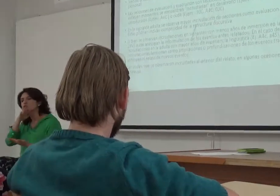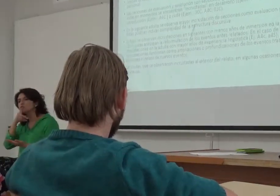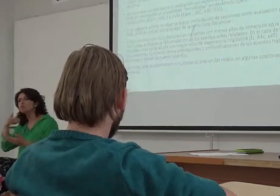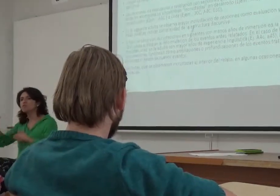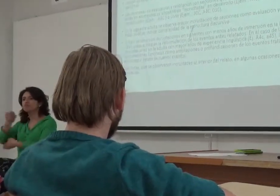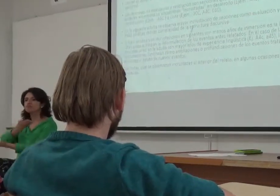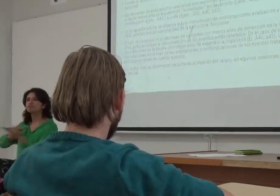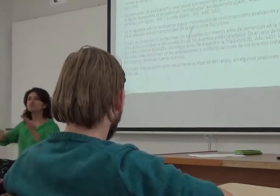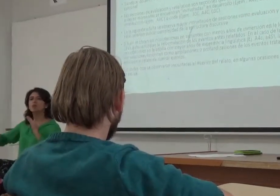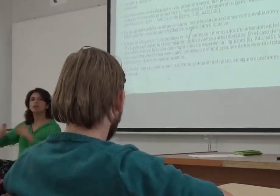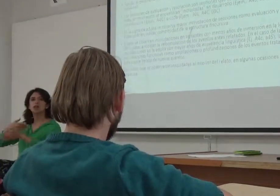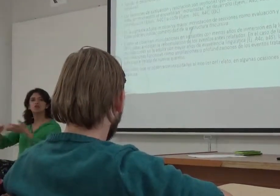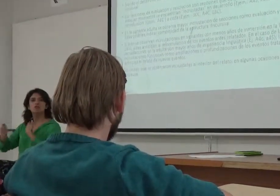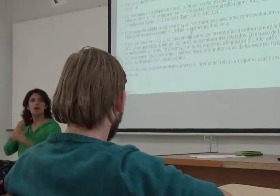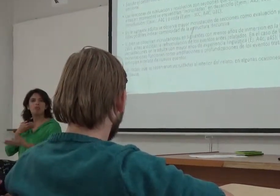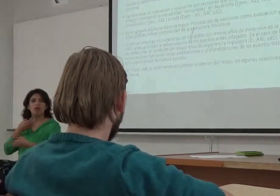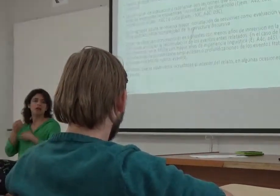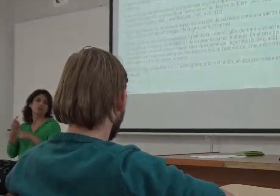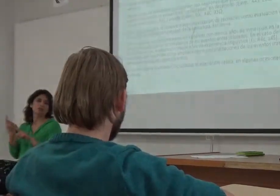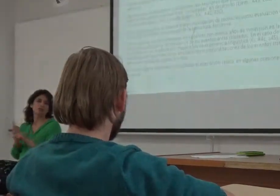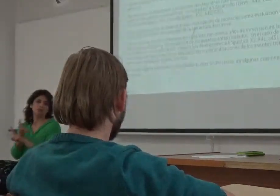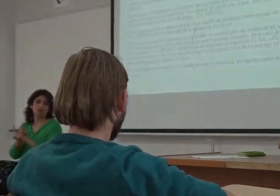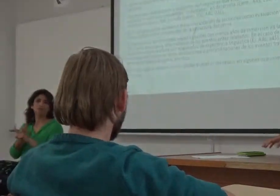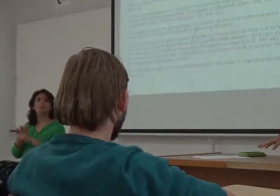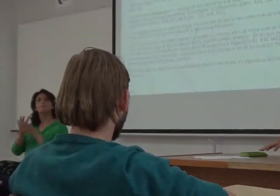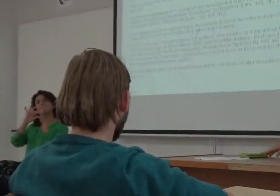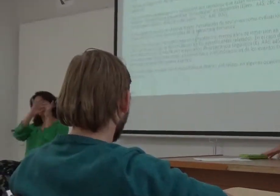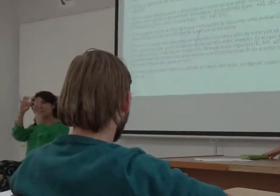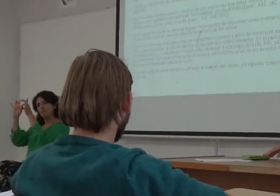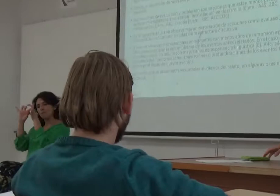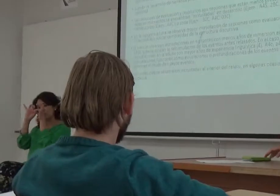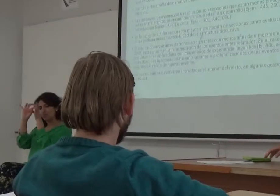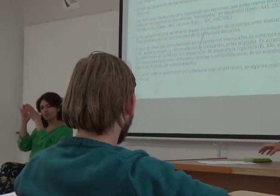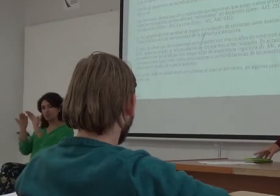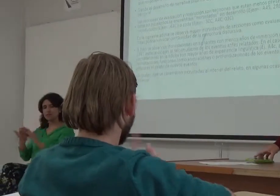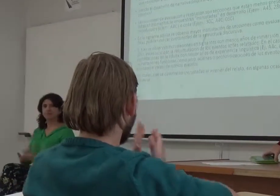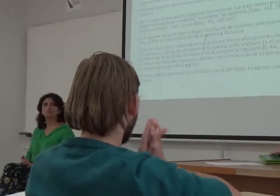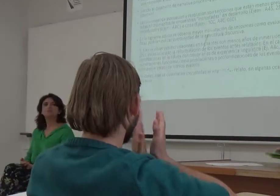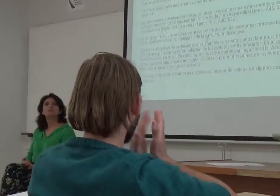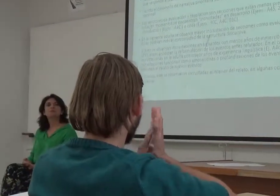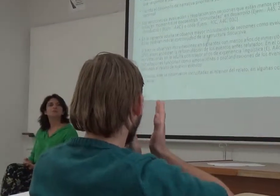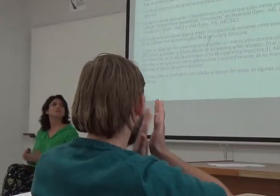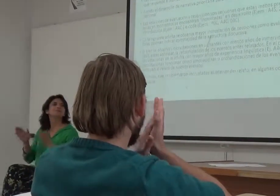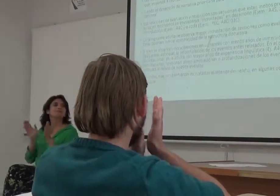conversación. Eso sería la respuesta. Muchas gracias.